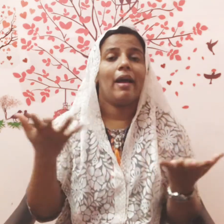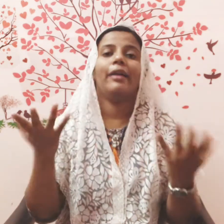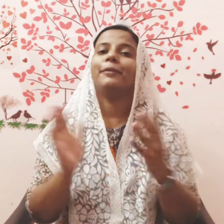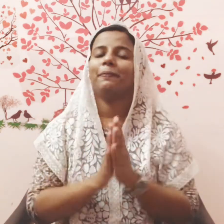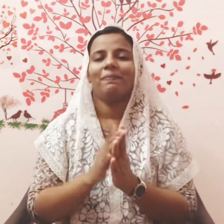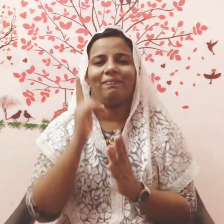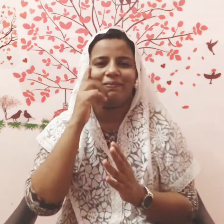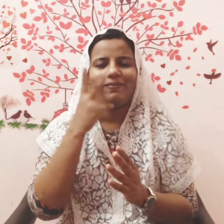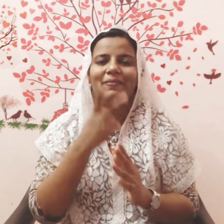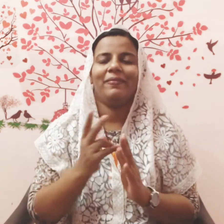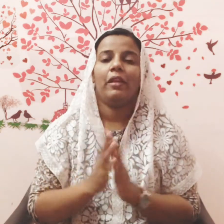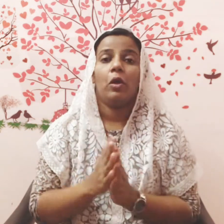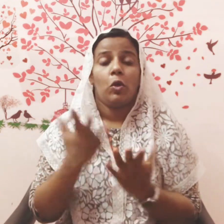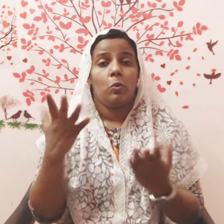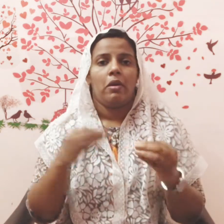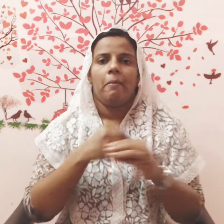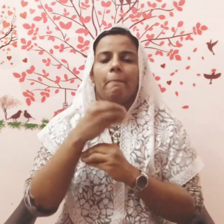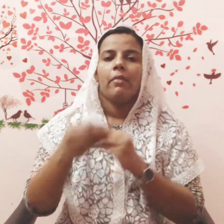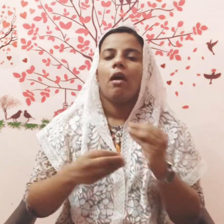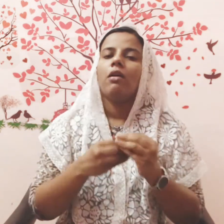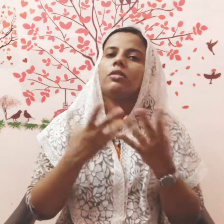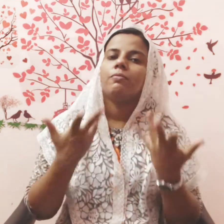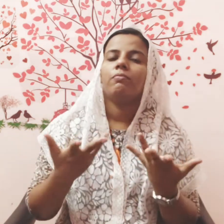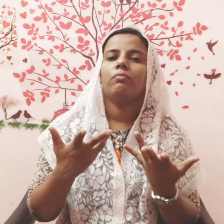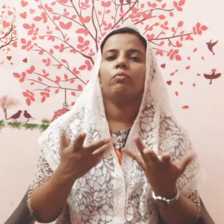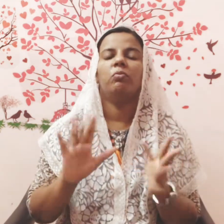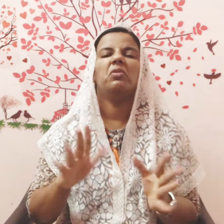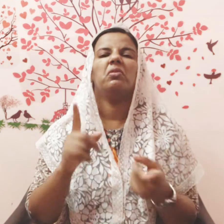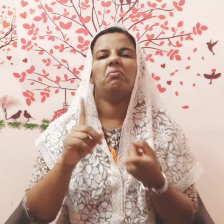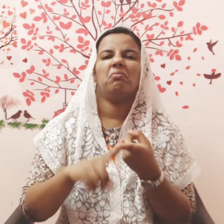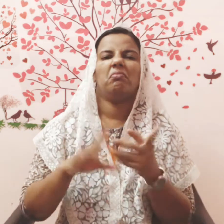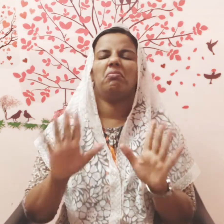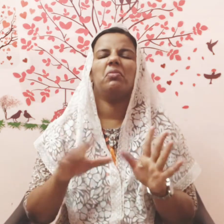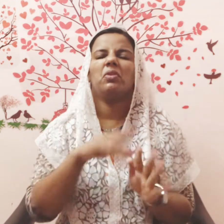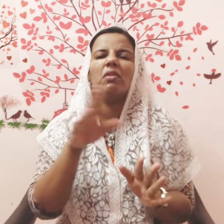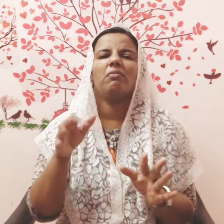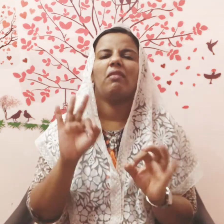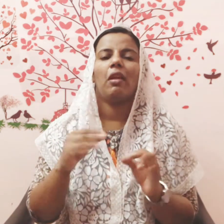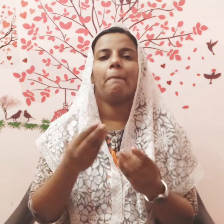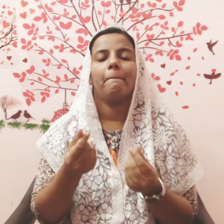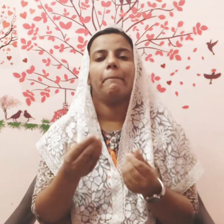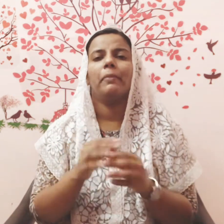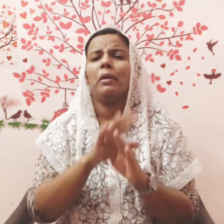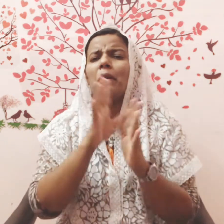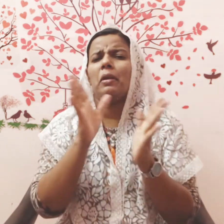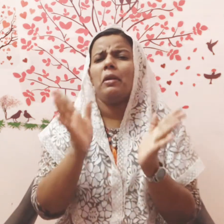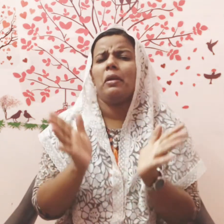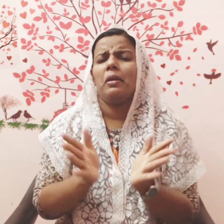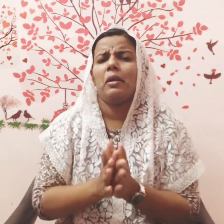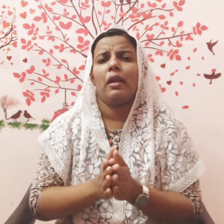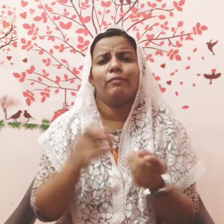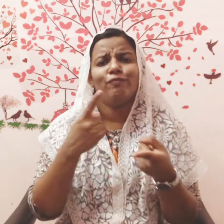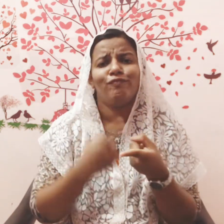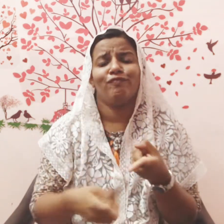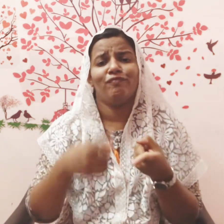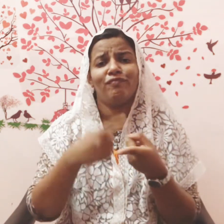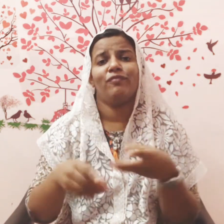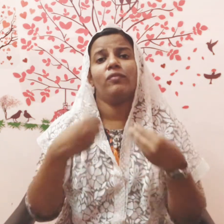പലതായിരിക്കും ചെയ്തത്. ഓക്കെ, അതൊക്കെ അവൾക്ക് ബുദ്ധിമുട്ടുകൾ ഉണ്ടാക്കിയതല്ലാതെ സഹിച്ചു. തനിക്കുള്ളതൊക്കെയും ചിലവഴിച്ചു. തൻ്റെ കയ്യിലുള്ളതെല്ലാം അവൾ സ്പെൻഡ് ചെയ്ത്